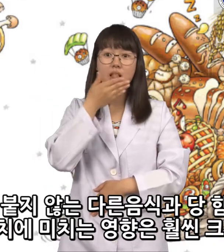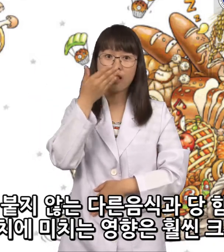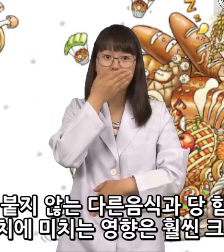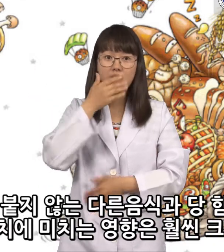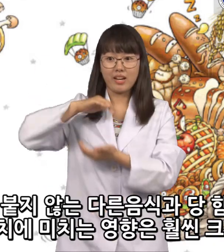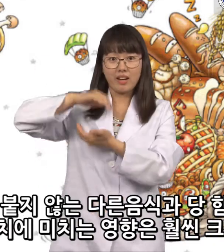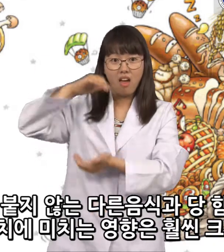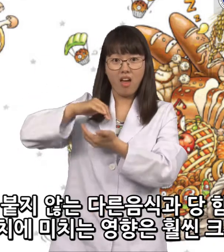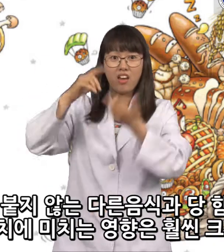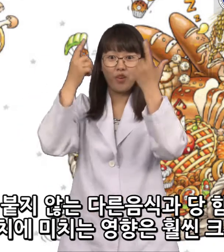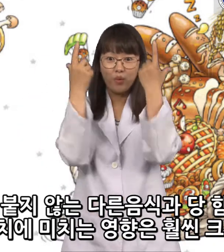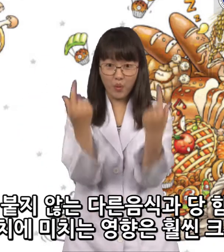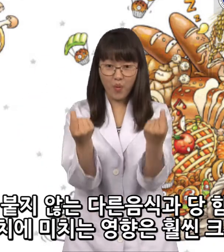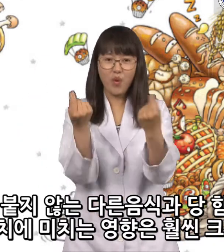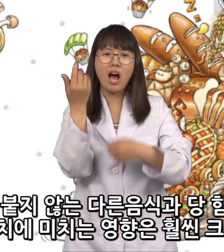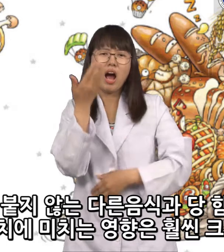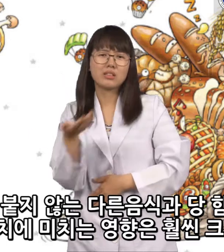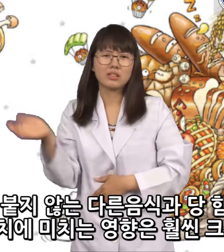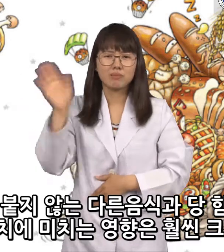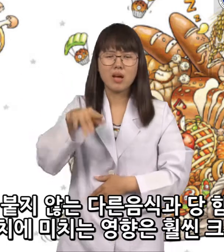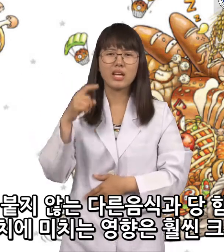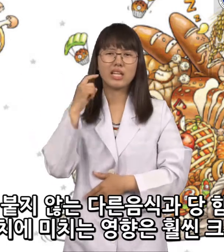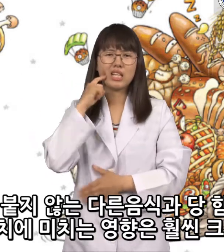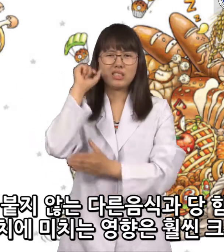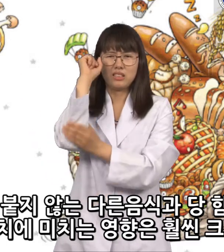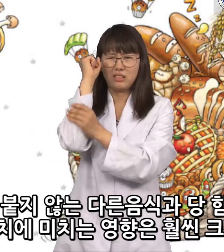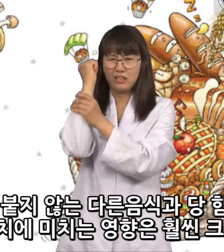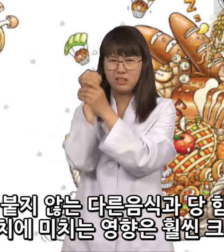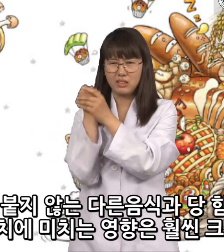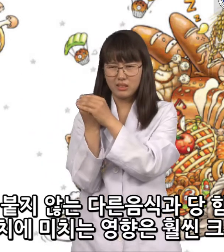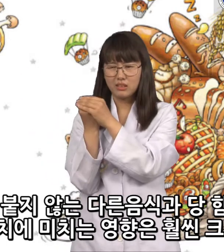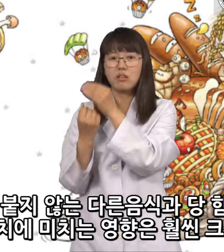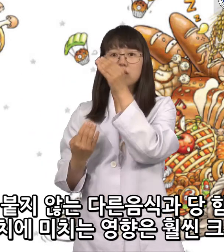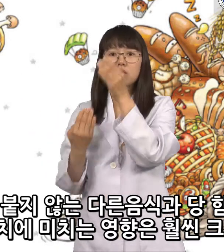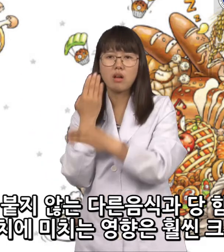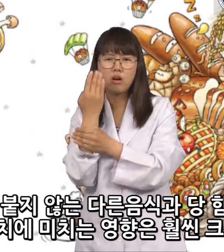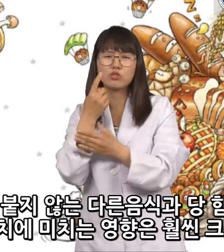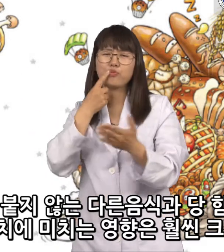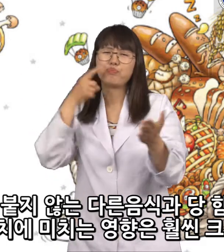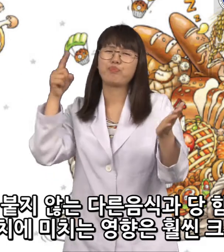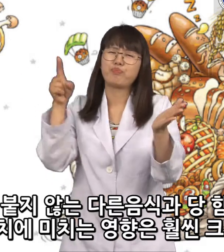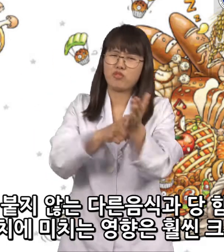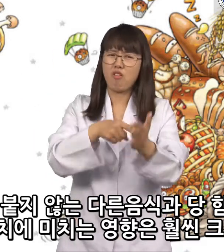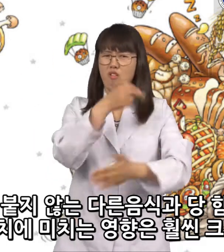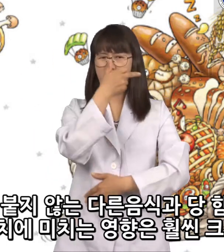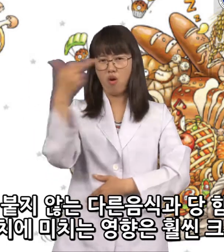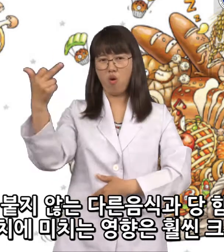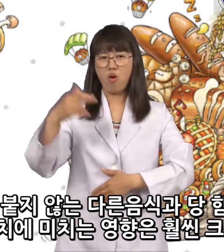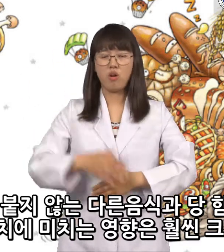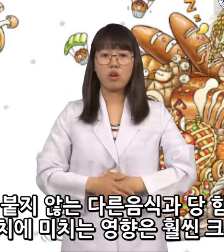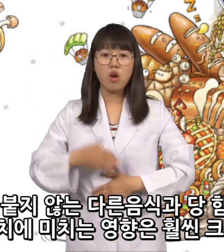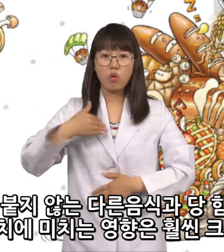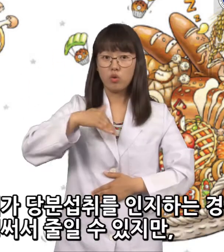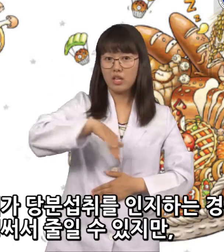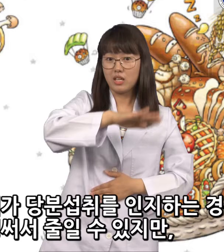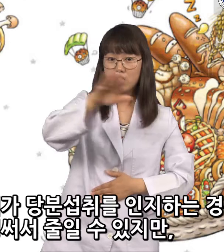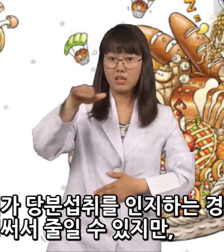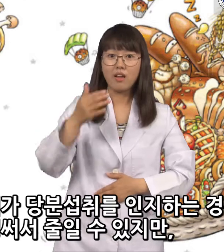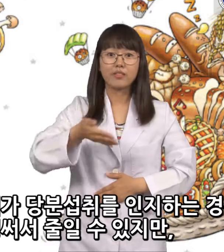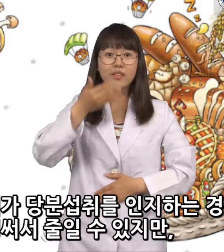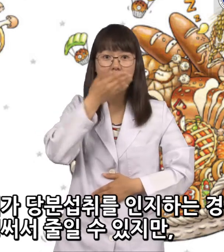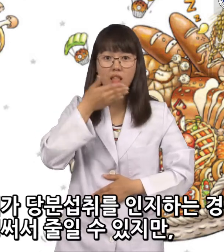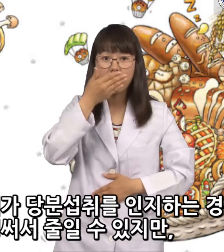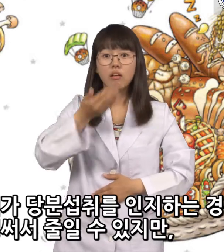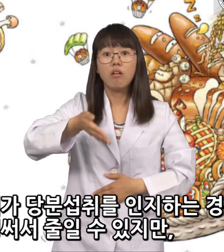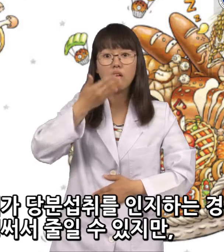당 함량이 같다고 하더라도 충치에 미치는 영향은 훨씬 크게 됩니다. 우리가